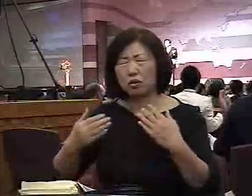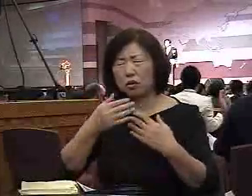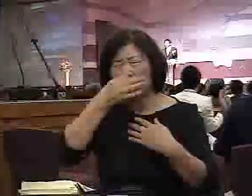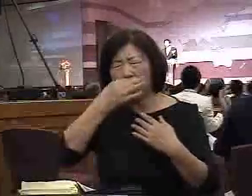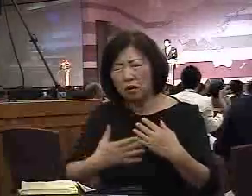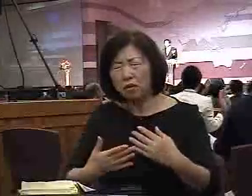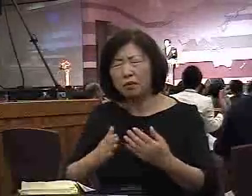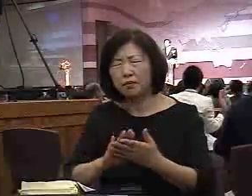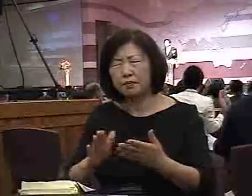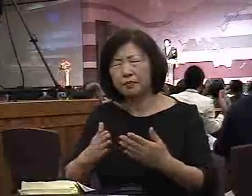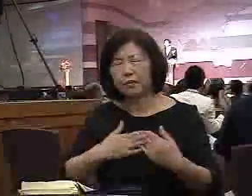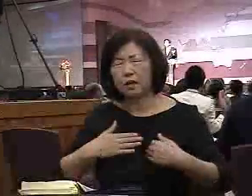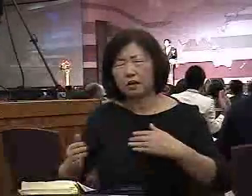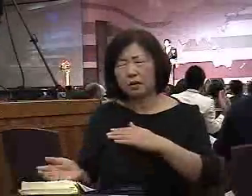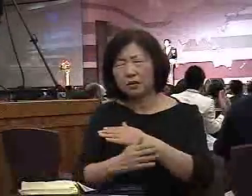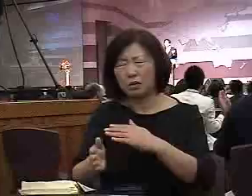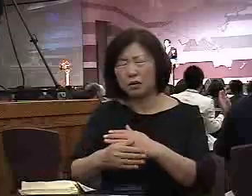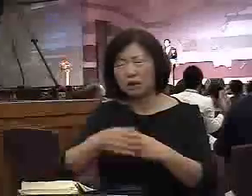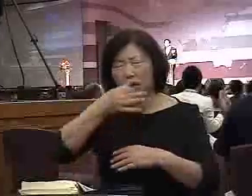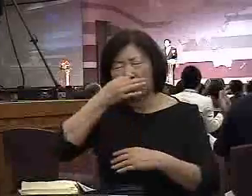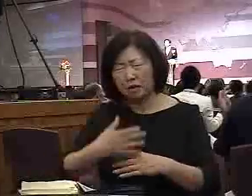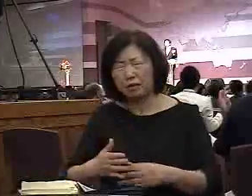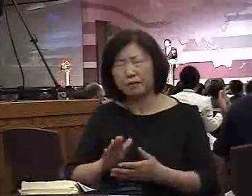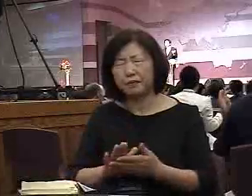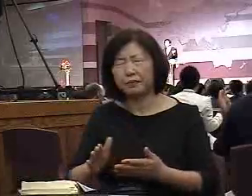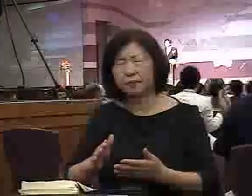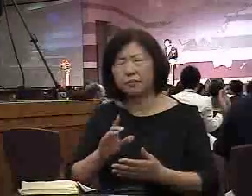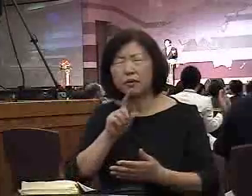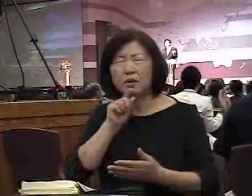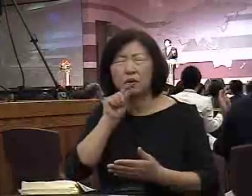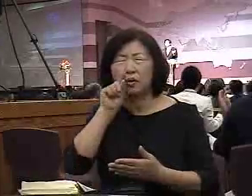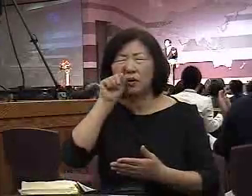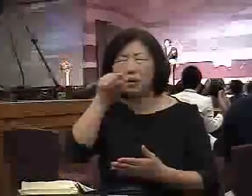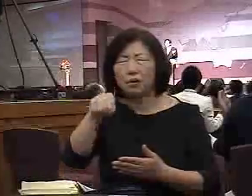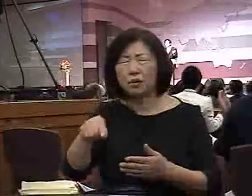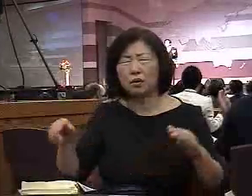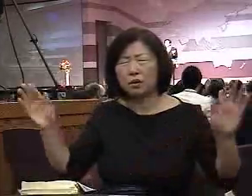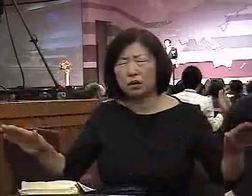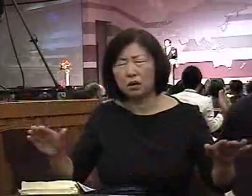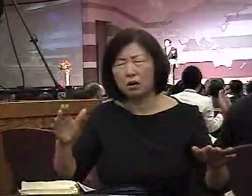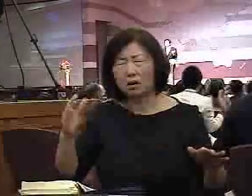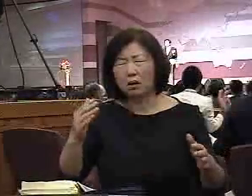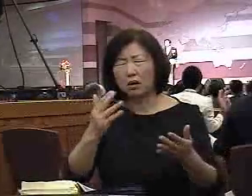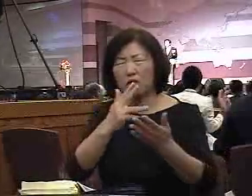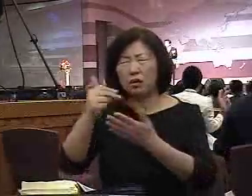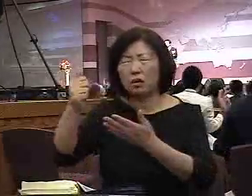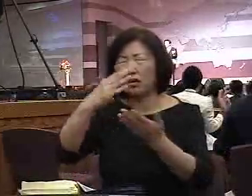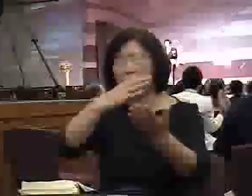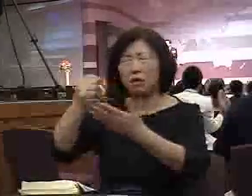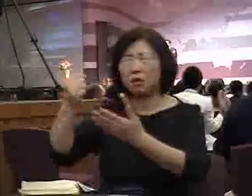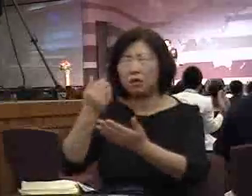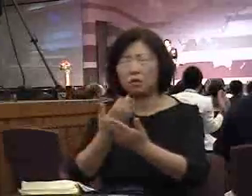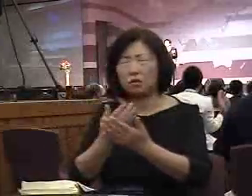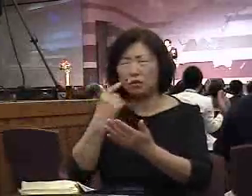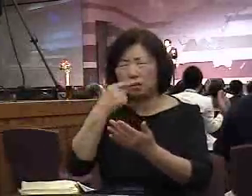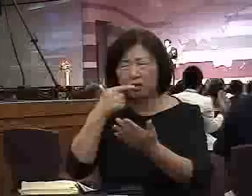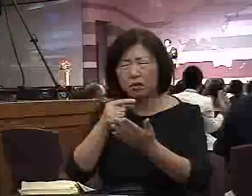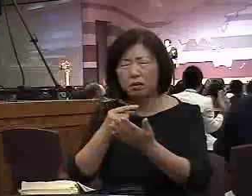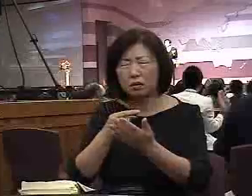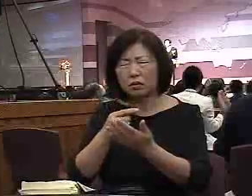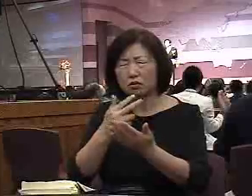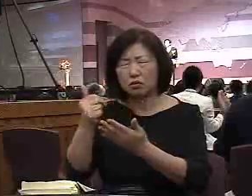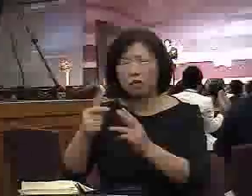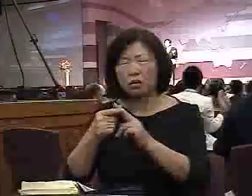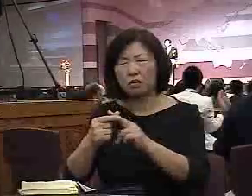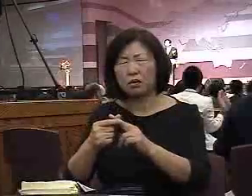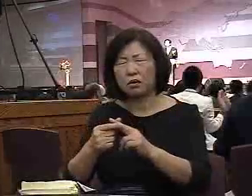힘듭니다. 나를 비우는 것이 힘듭니다. 그러나 독수리 날개를 가지신 주님께서 나를 받아주실 줄로 믿습니다. 그